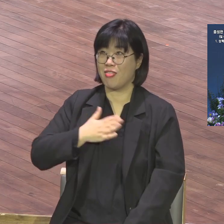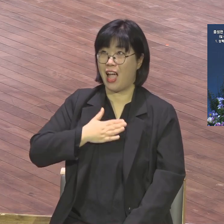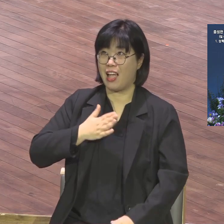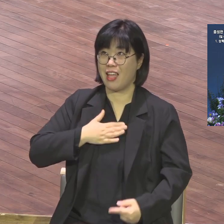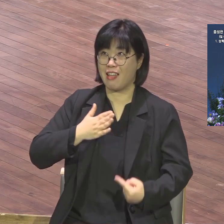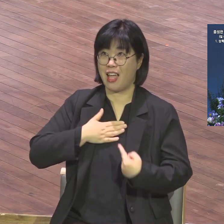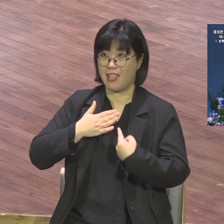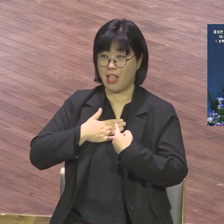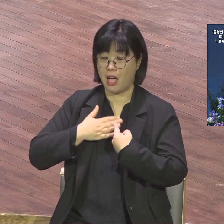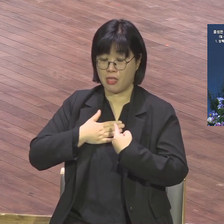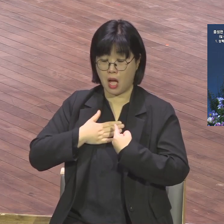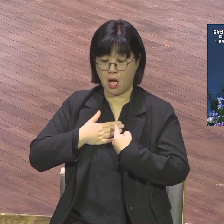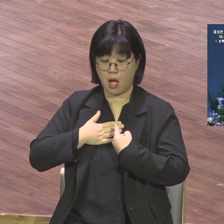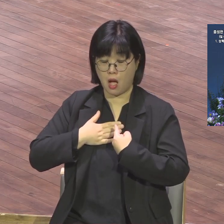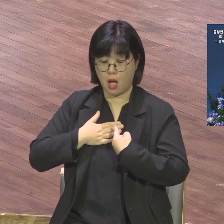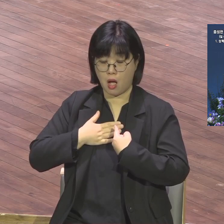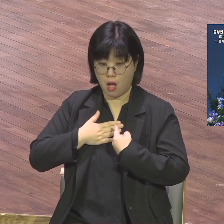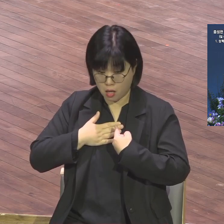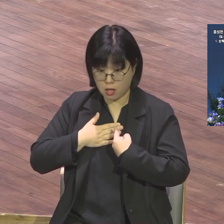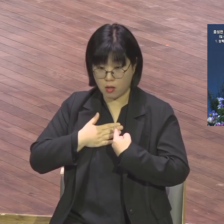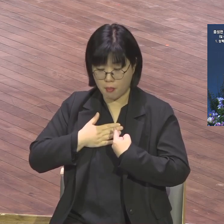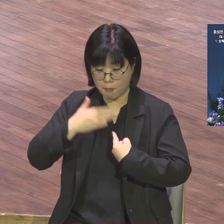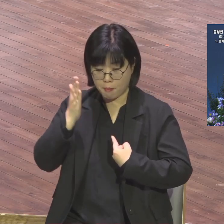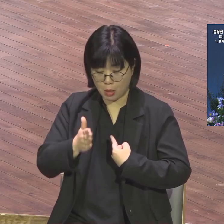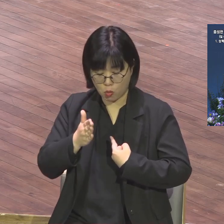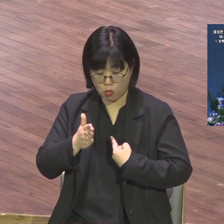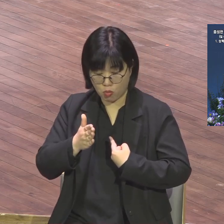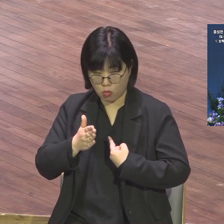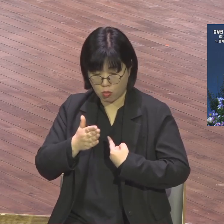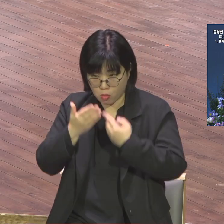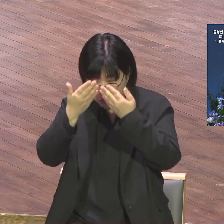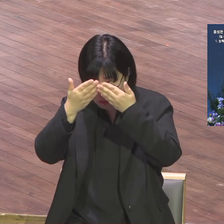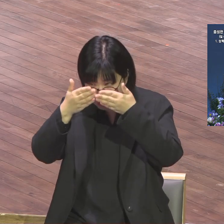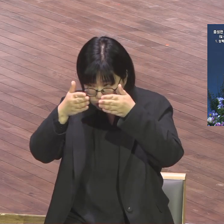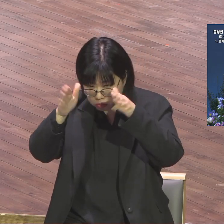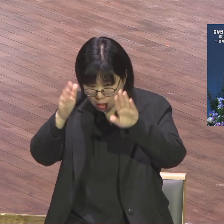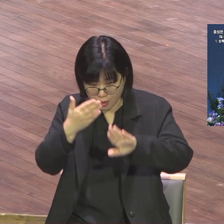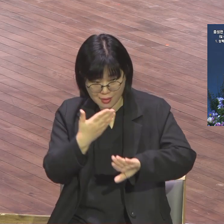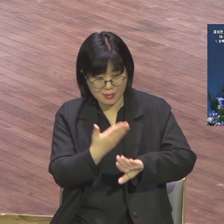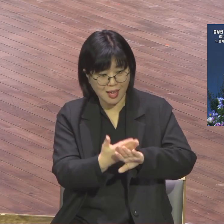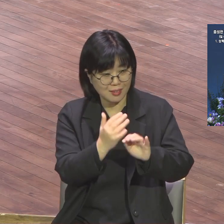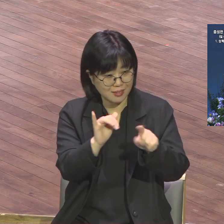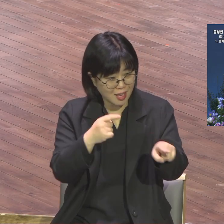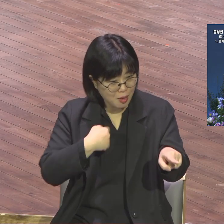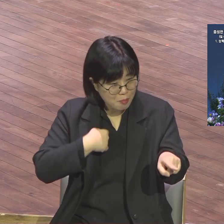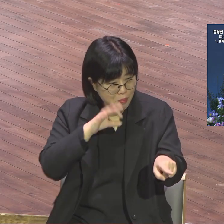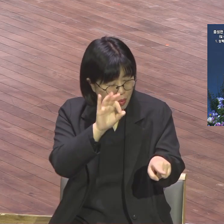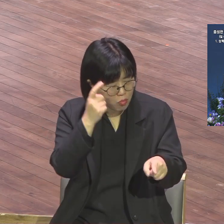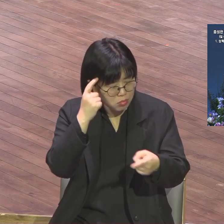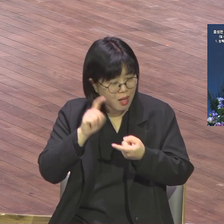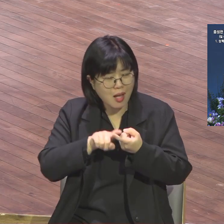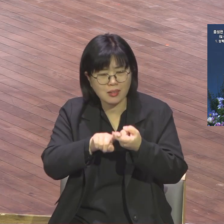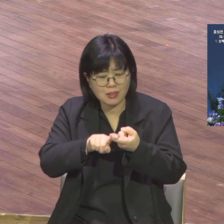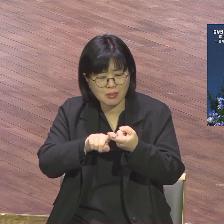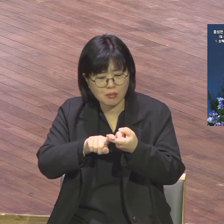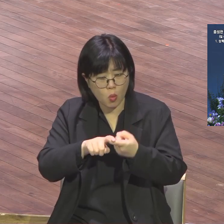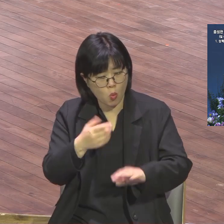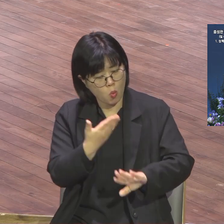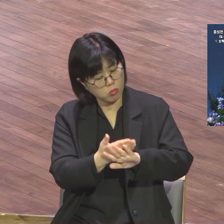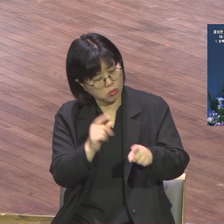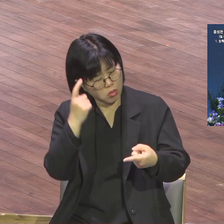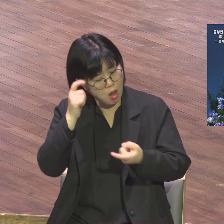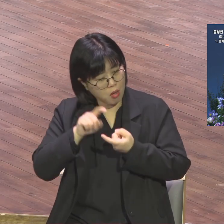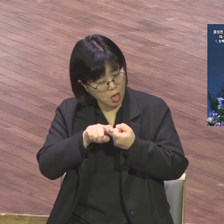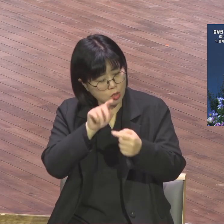다른 사람을 얼마나 생각할 줄 아느냐 내 영혼도 중요하지만 다른 영혼을 얼마나 불쌍히 여길